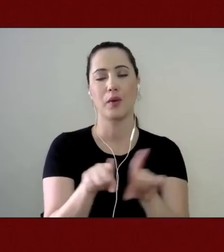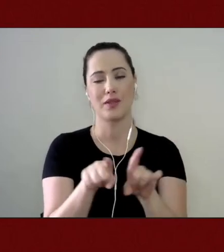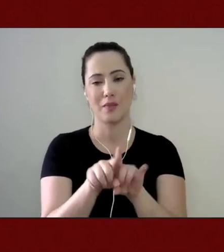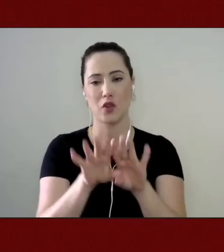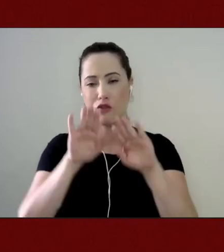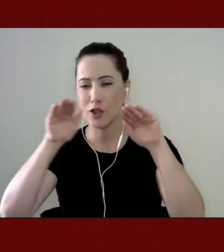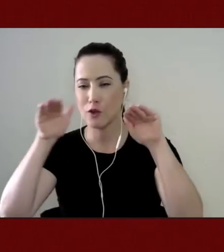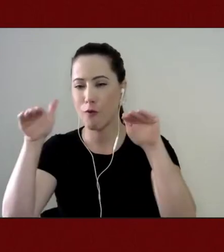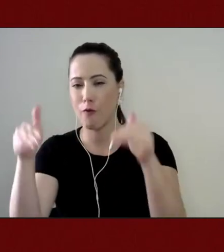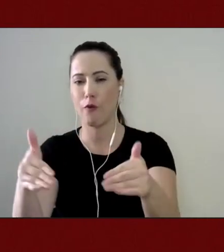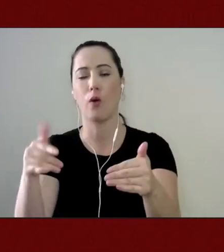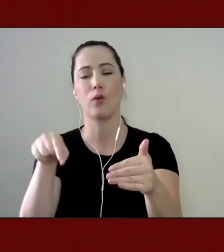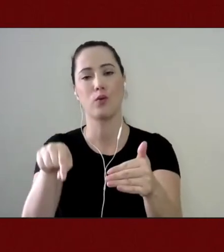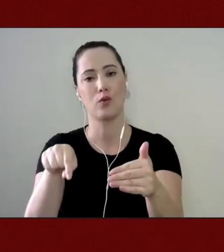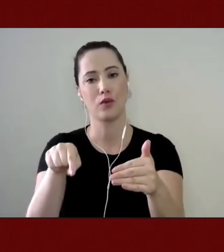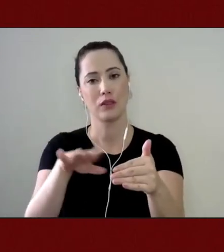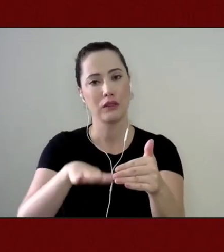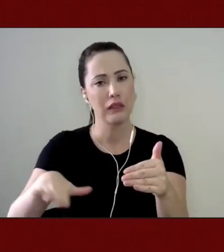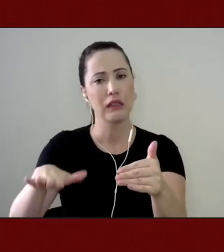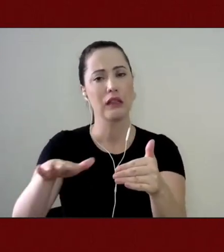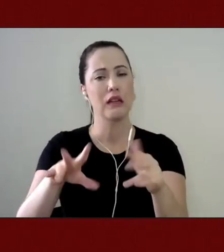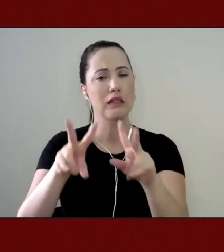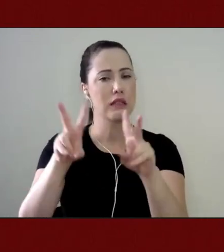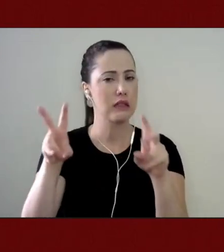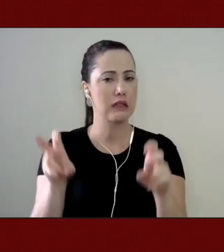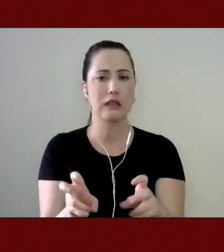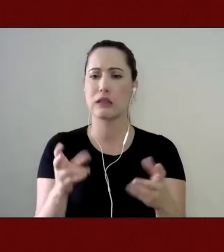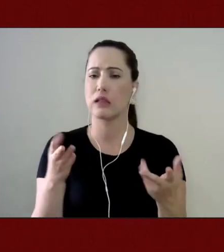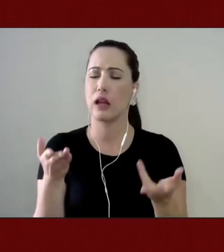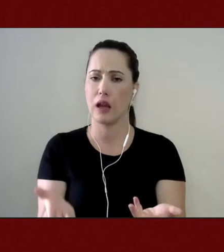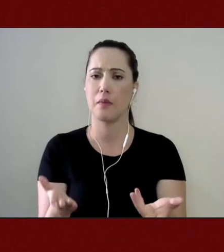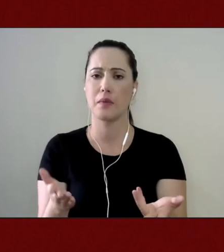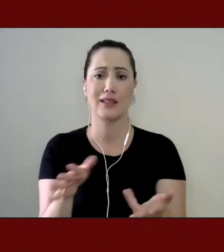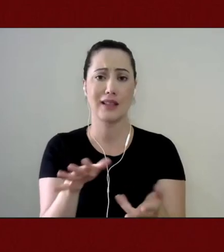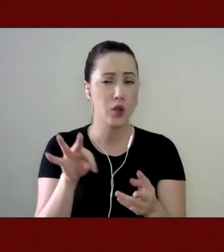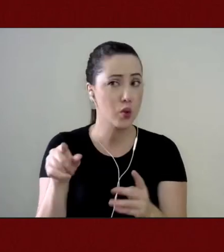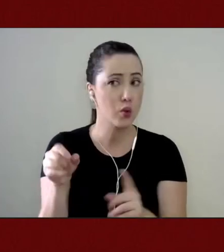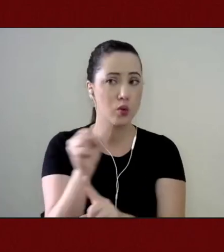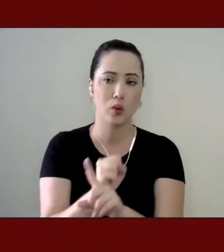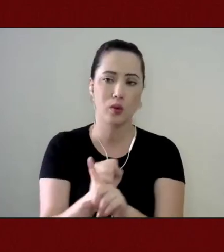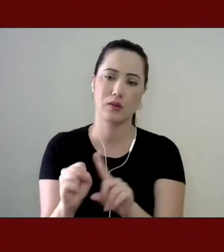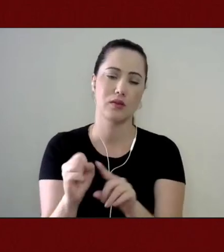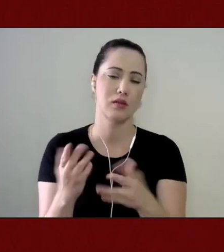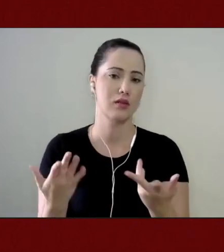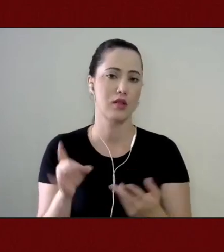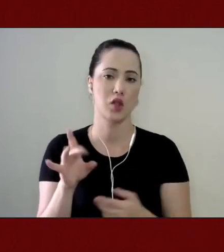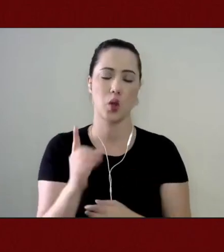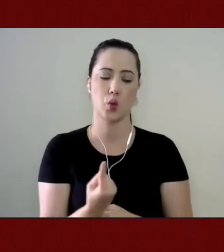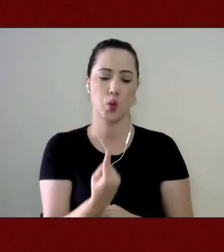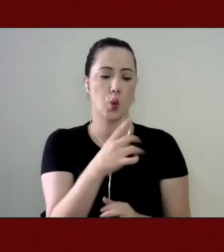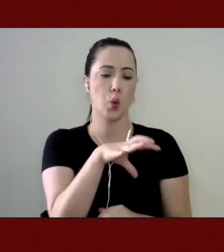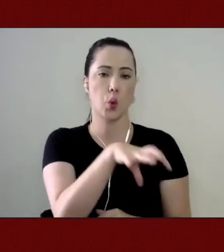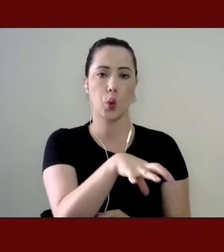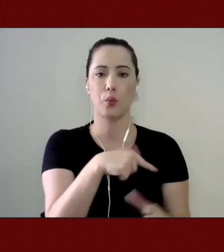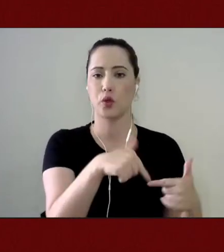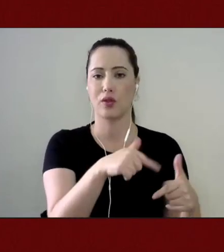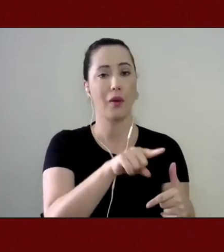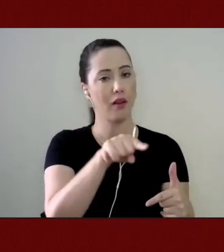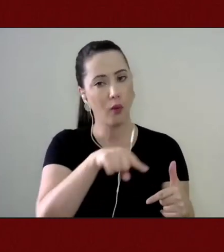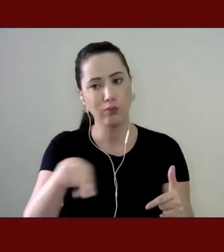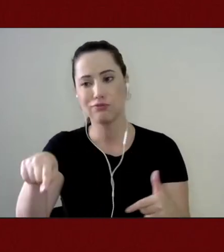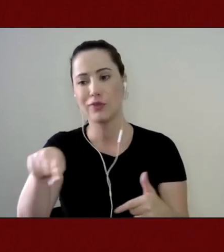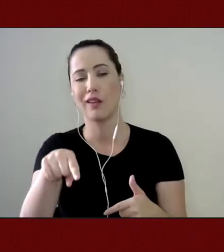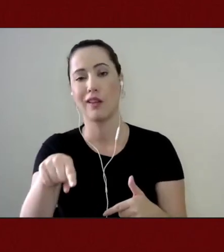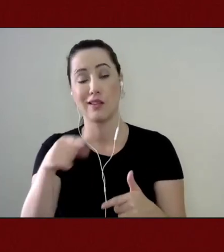para essas questões que são de ordem geral e não de categorias ou de, né,